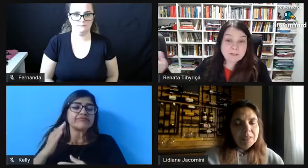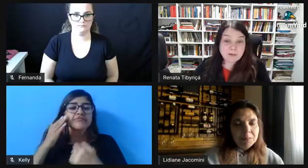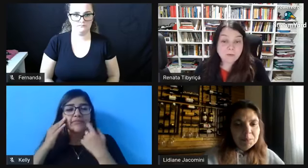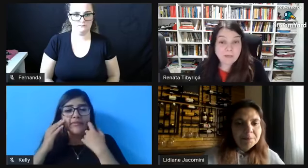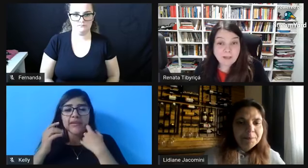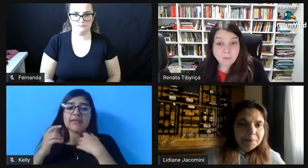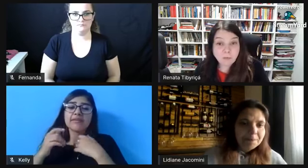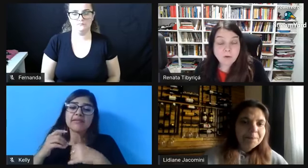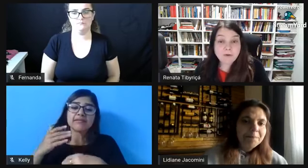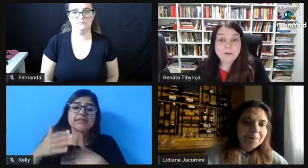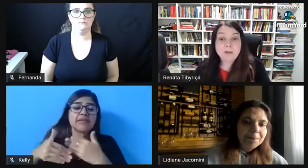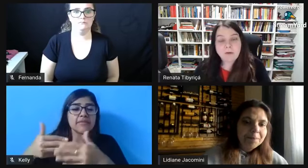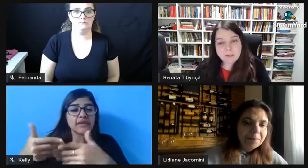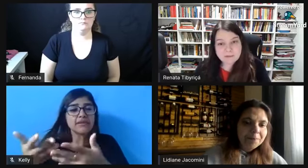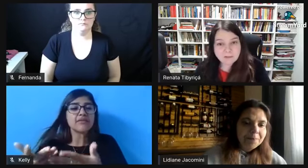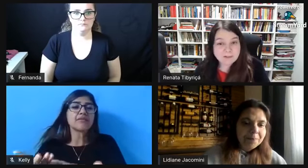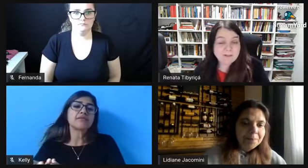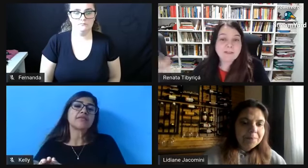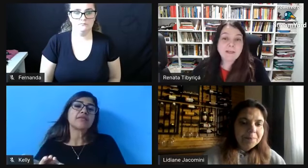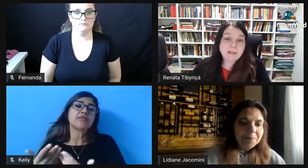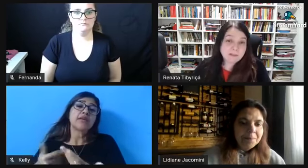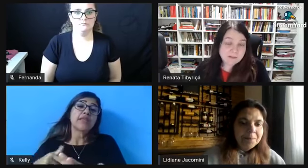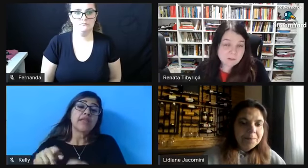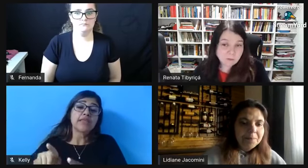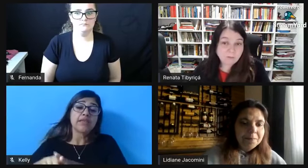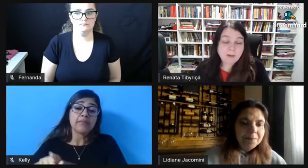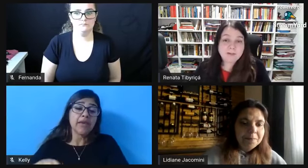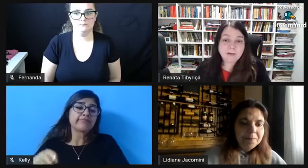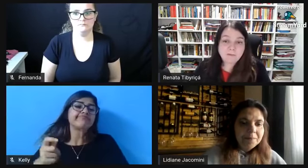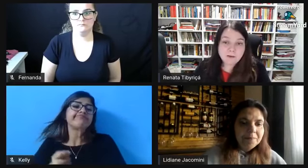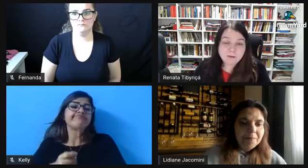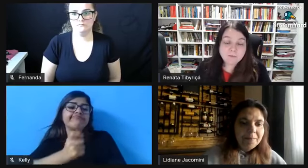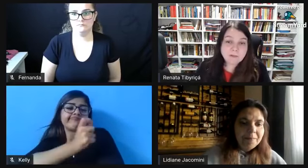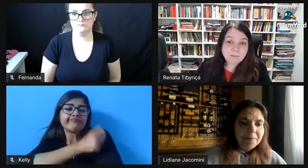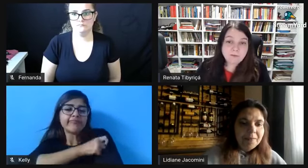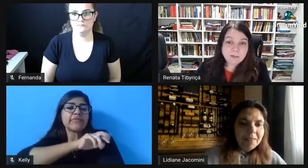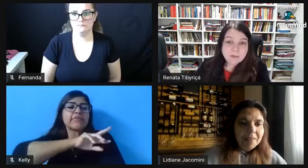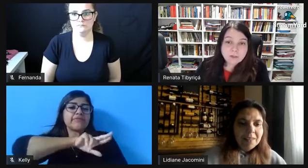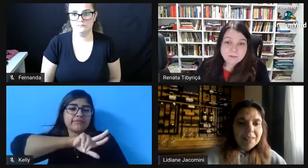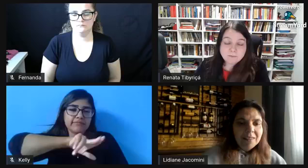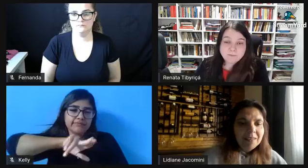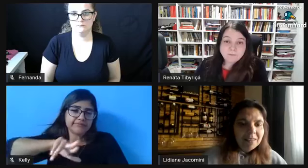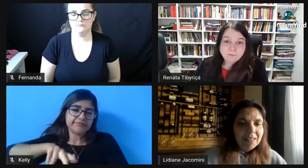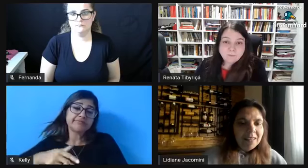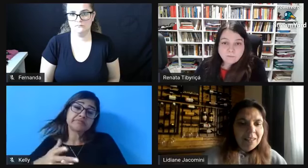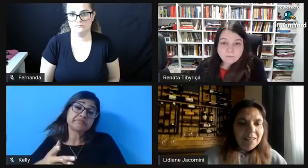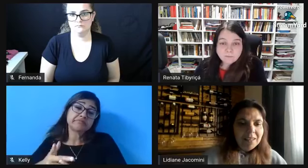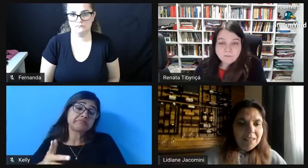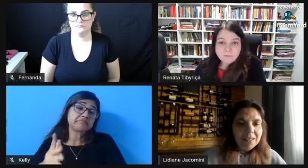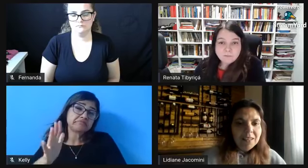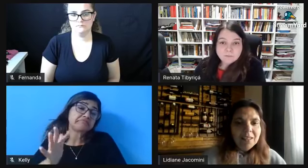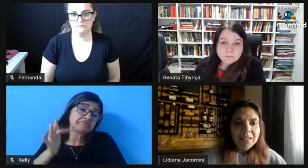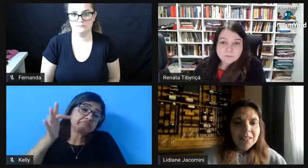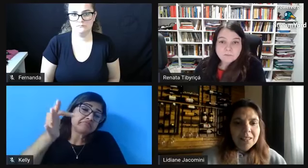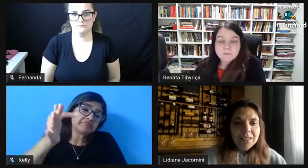com o passar do tempo e com a questão das vacinas e tudo mais que vai acontecer para frente. Né?